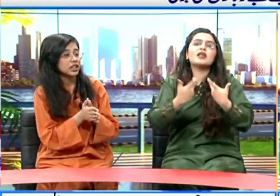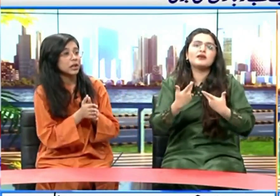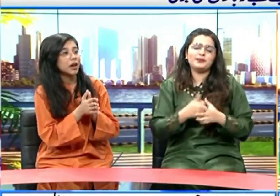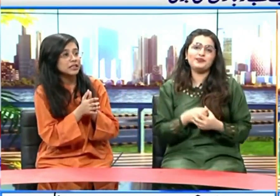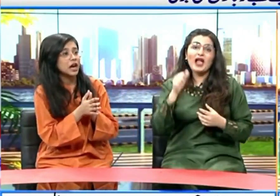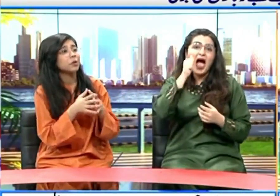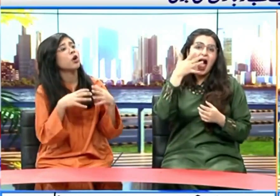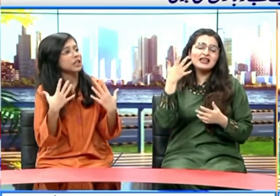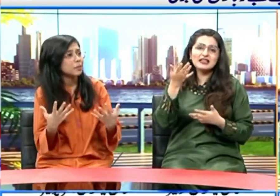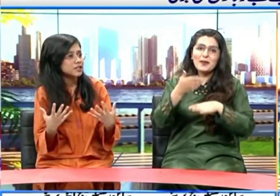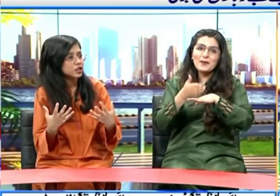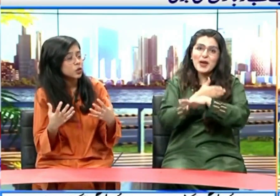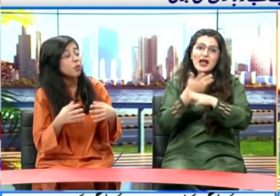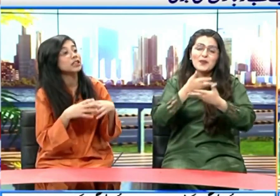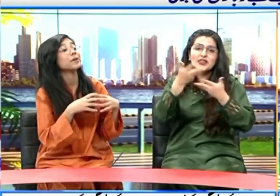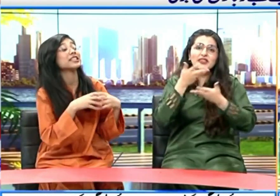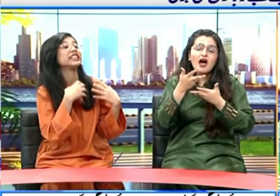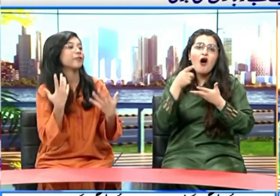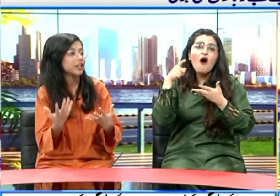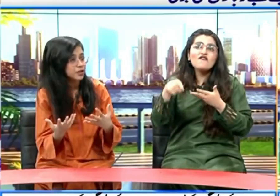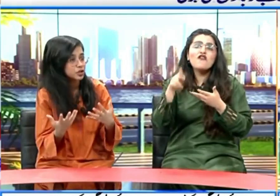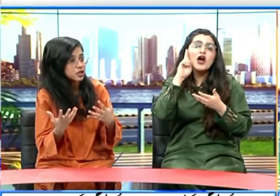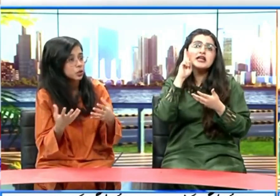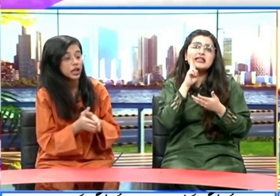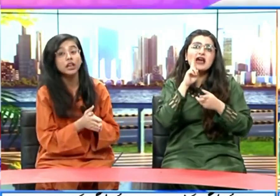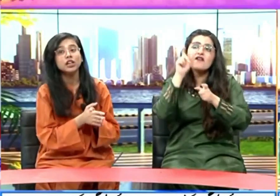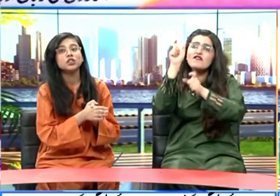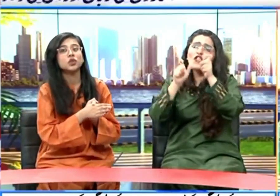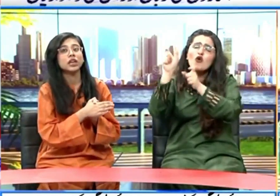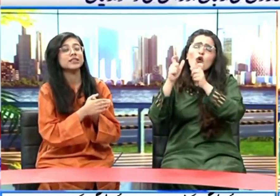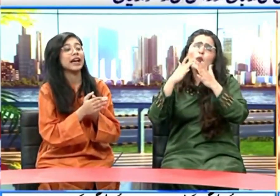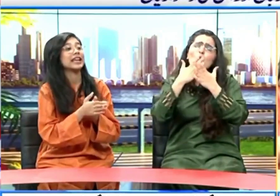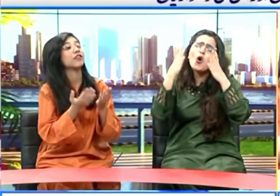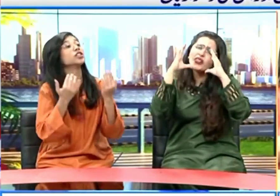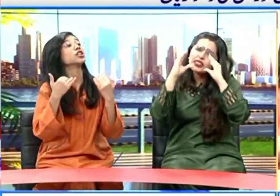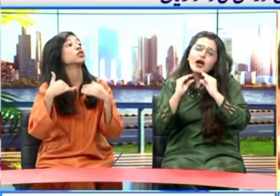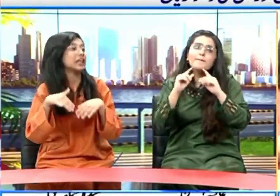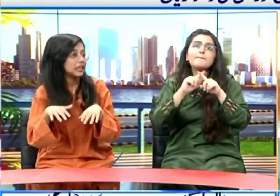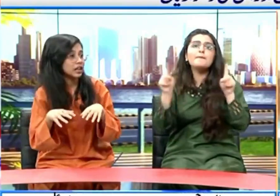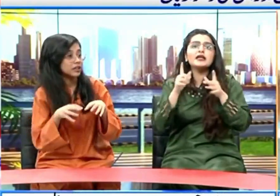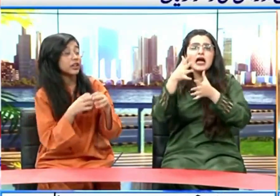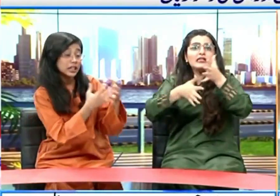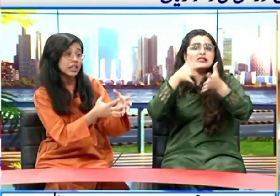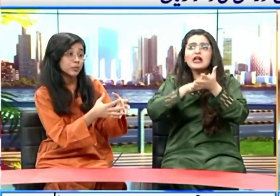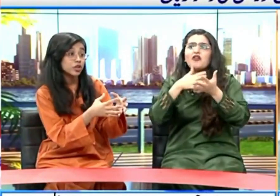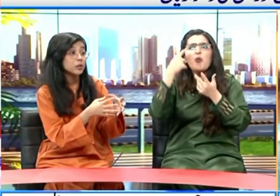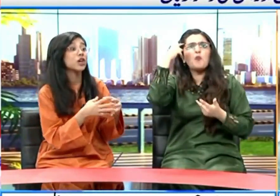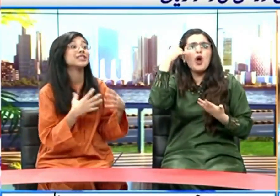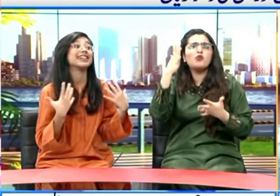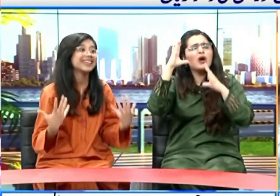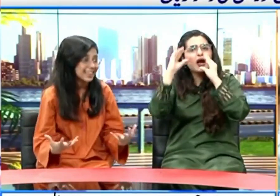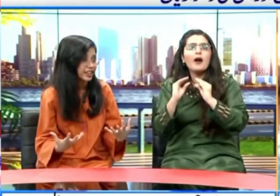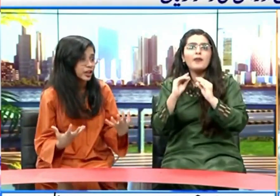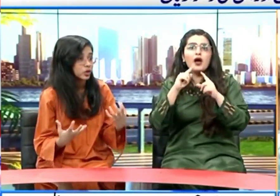مینشن کیا, پاکستان میں بہت کم ایسے لوگ, بہت کم ایسے ڈیف انڈیویژولز ہوتے ہیں جو کہ سائن لینگویج جن کو نہیں آتی, ورنہ یہ کمیونٹی بہت